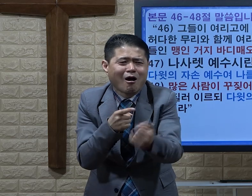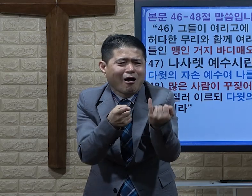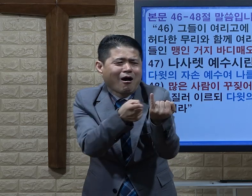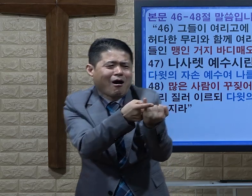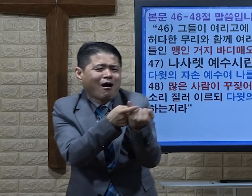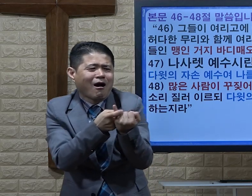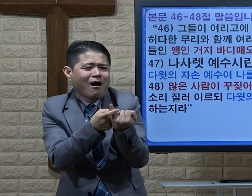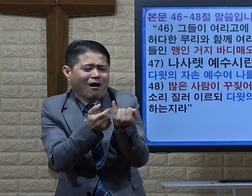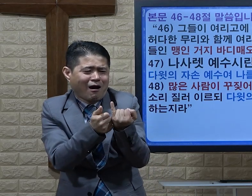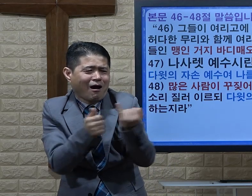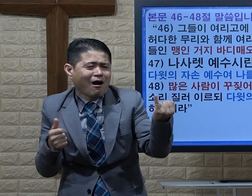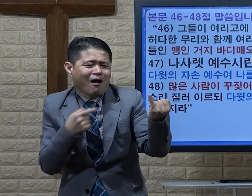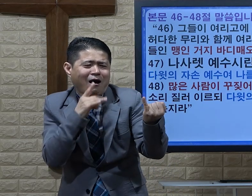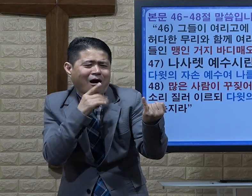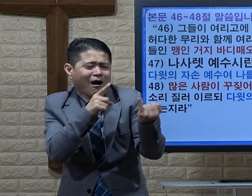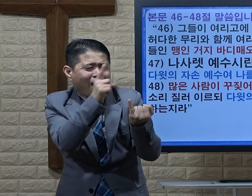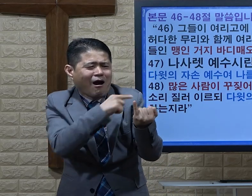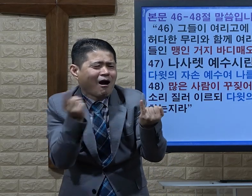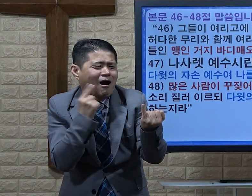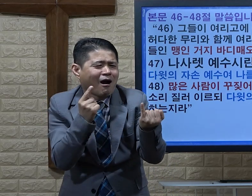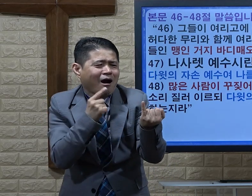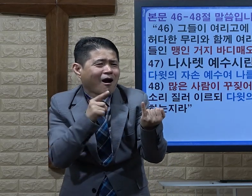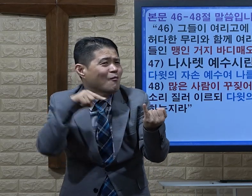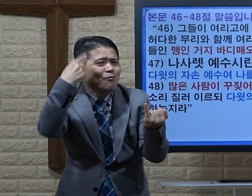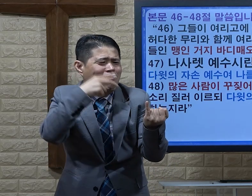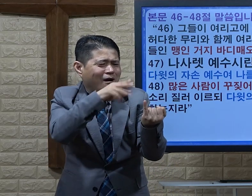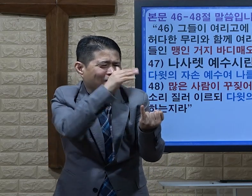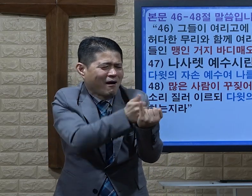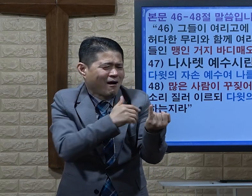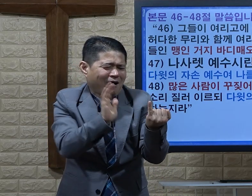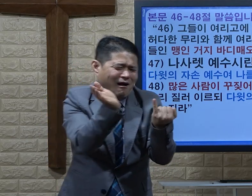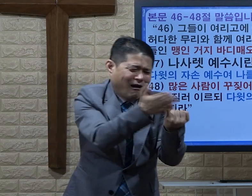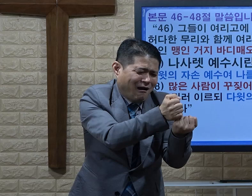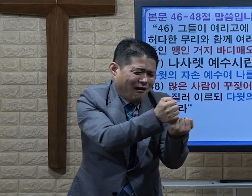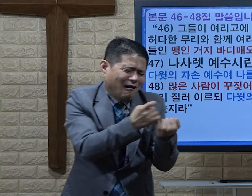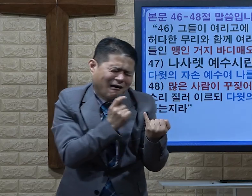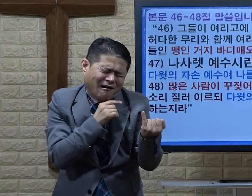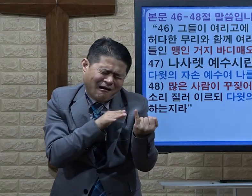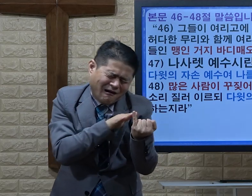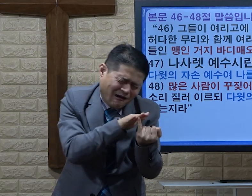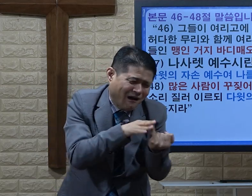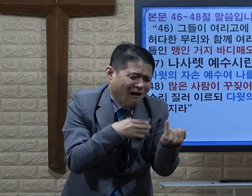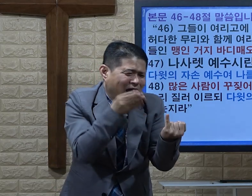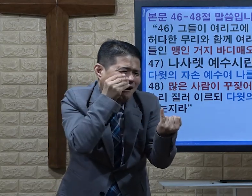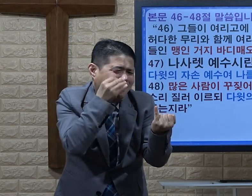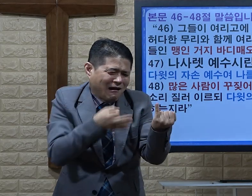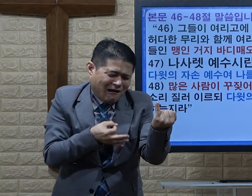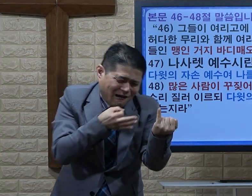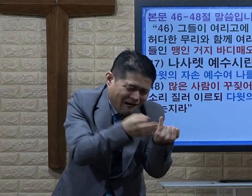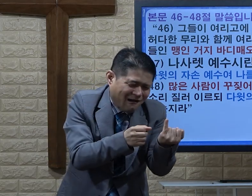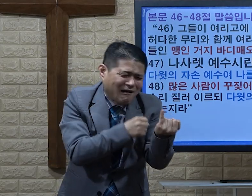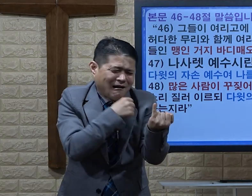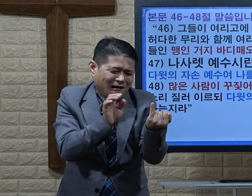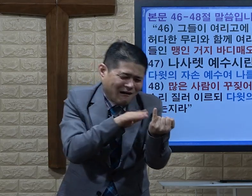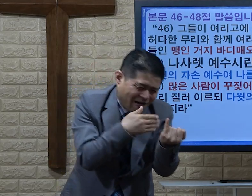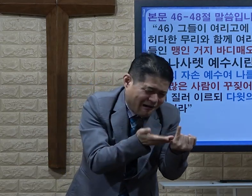여성을 정말 만나고 싶어서 남성이 어떤 일일지도 불구하고 계속해서